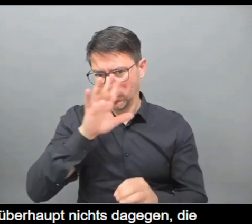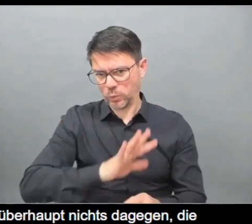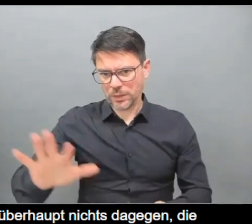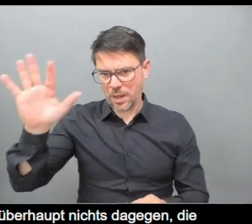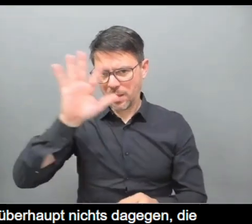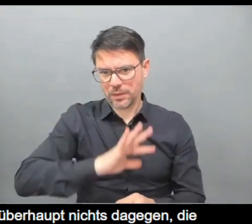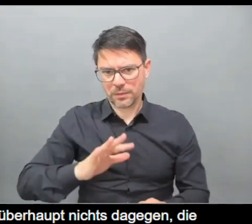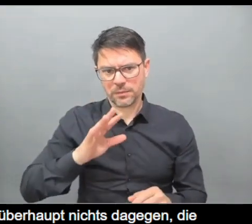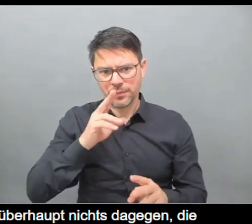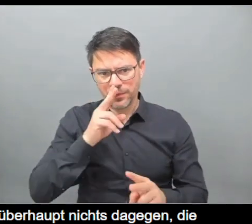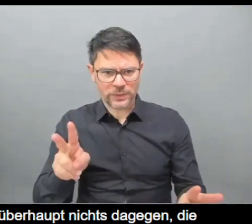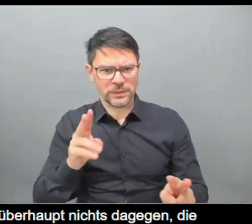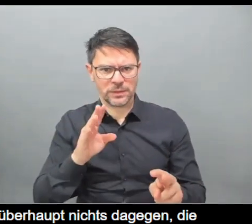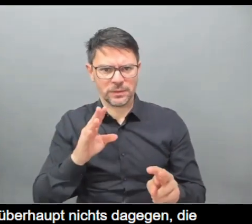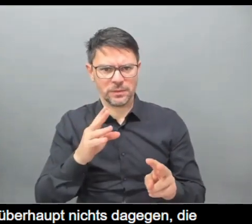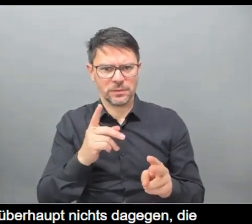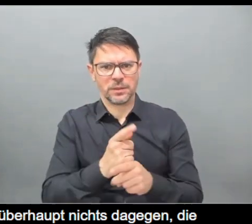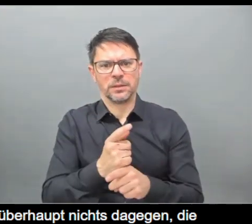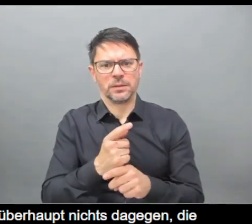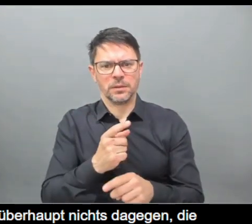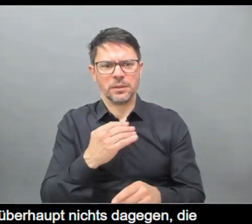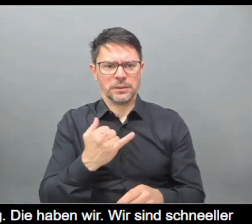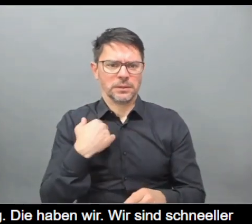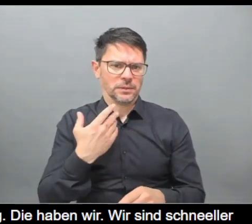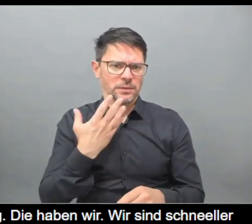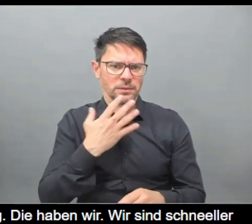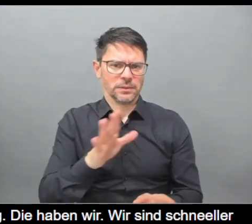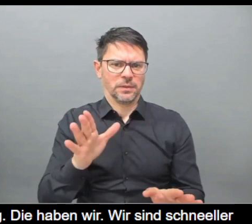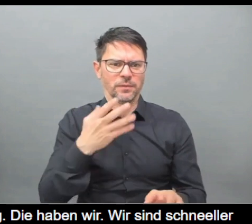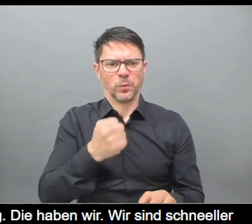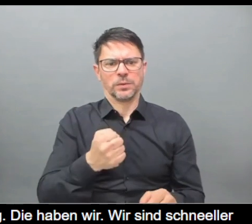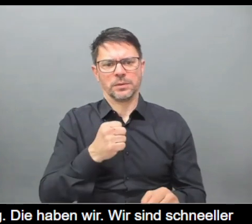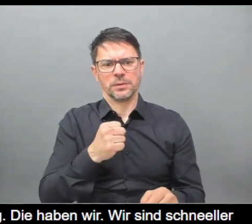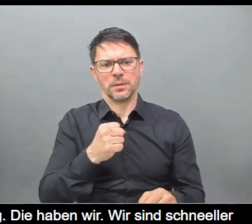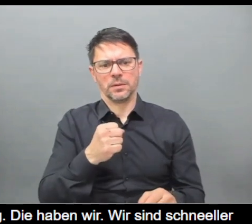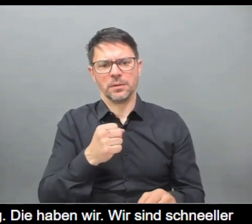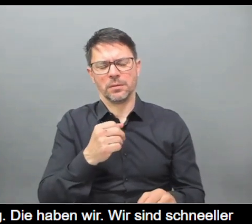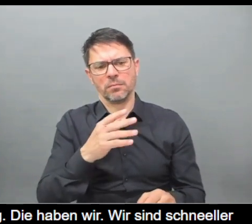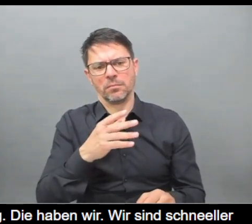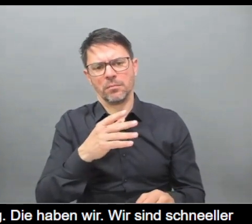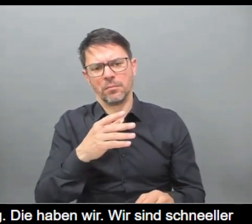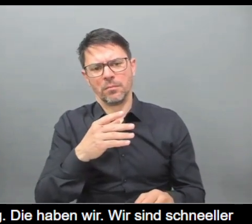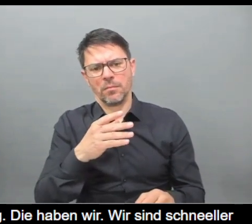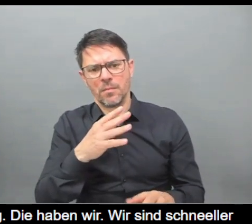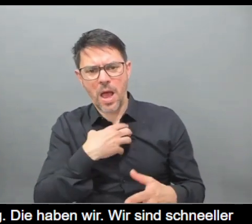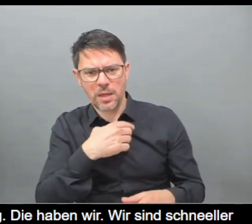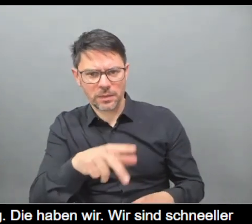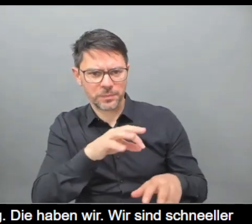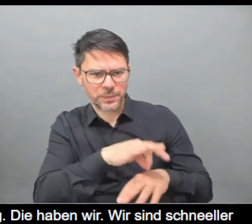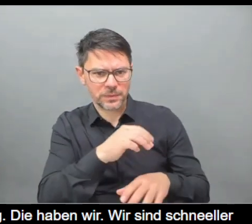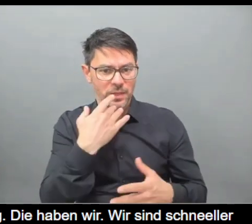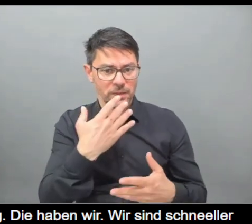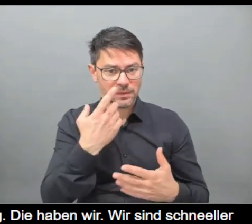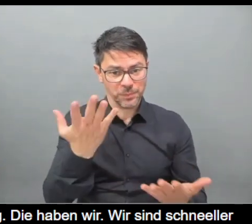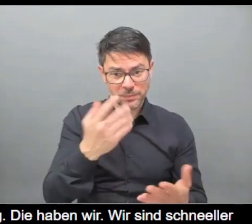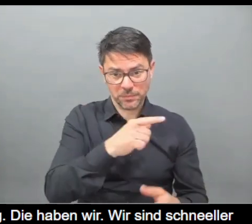Versorgung gewährleisten, die darf man nicht aufs Spiel setzen. Und deswegen ist es richtig, dass wir möglichst Länderöffnungsklauseln kriegen, die es